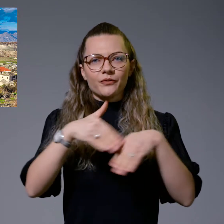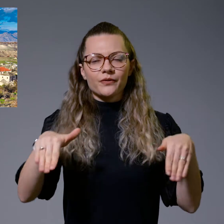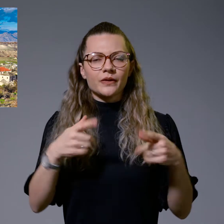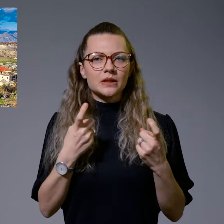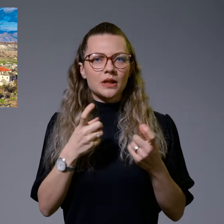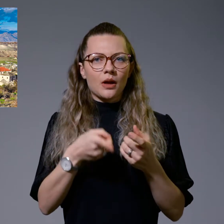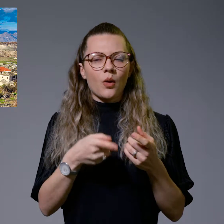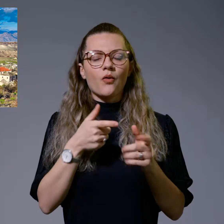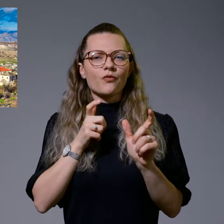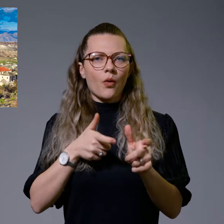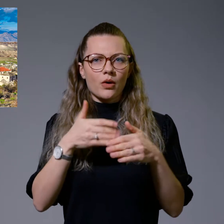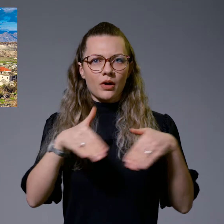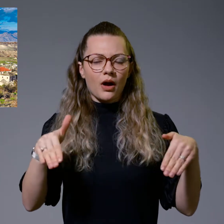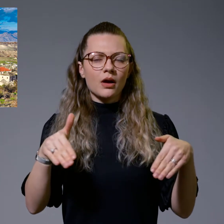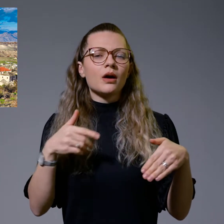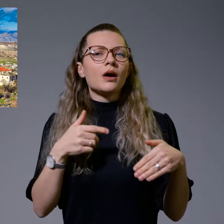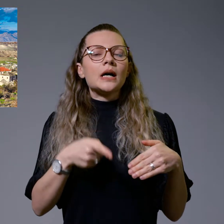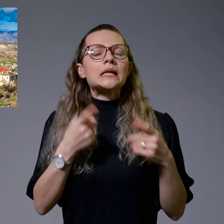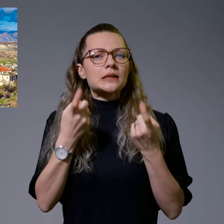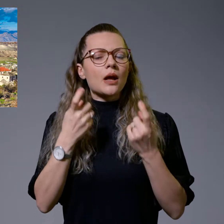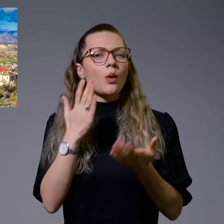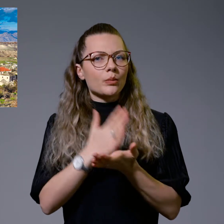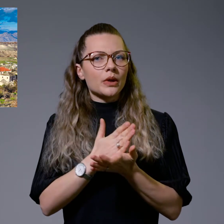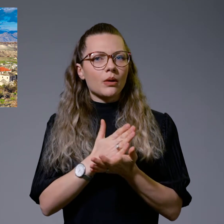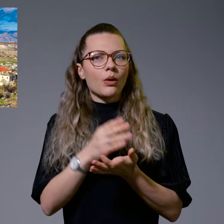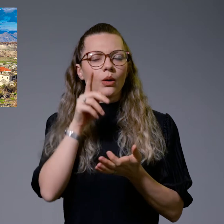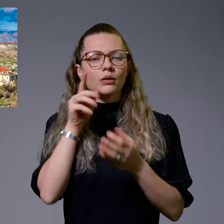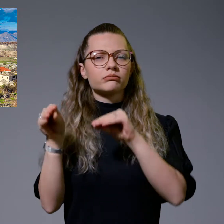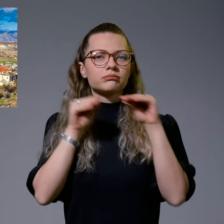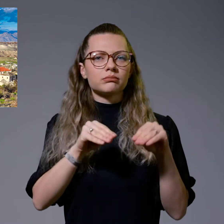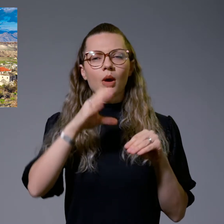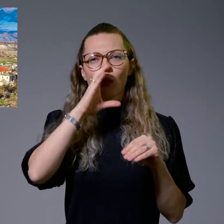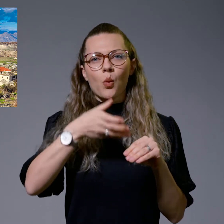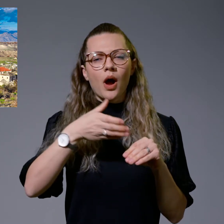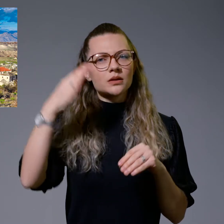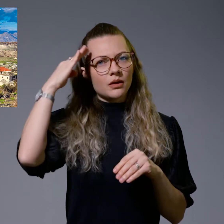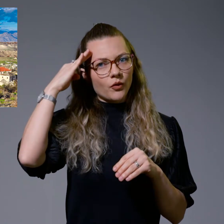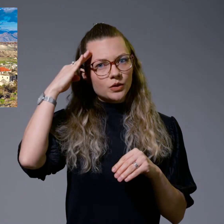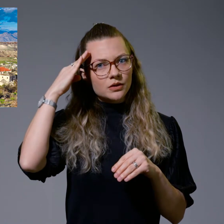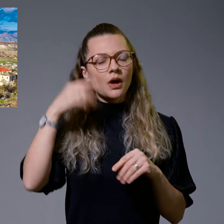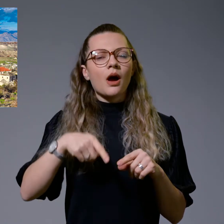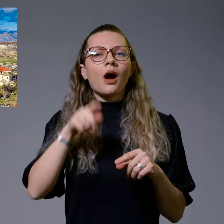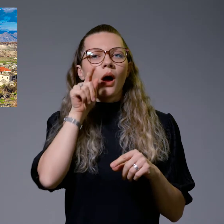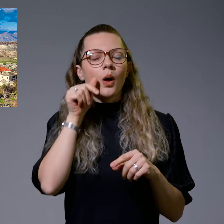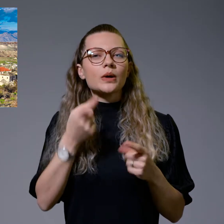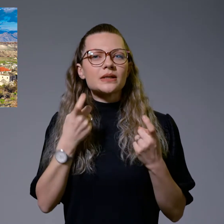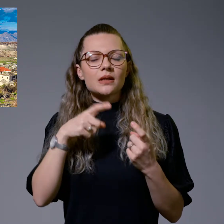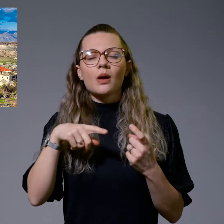линија. Во селото била сместена бугарската војска, а селаните биле протерани од нивните